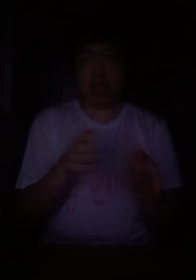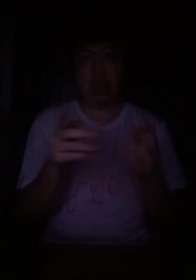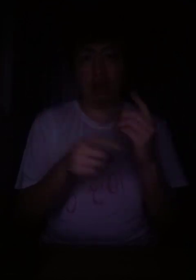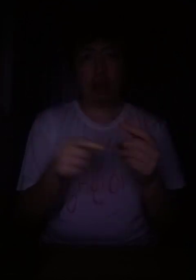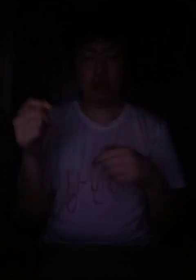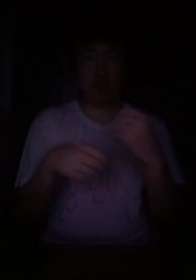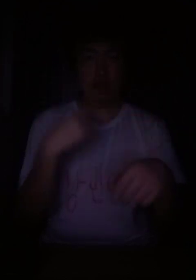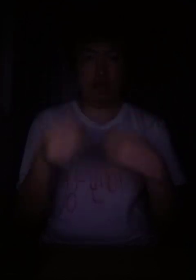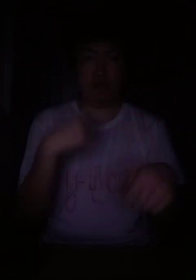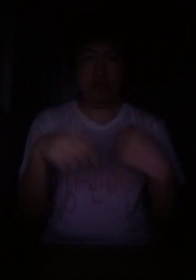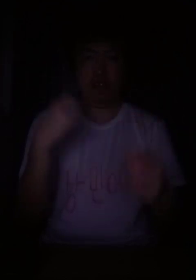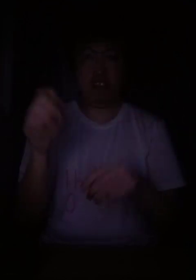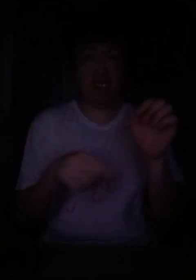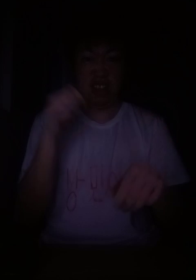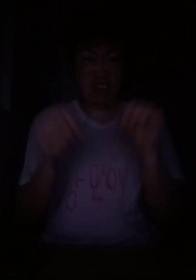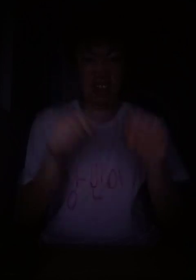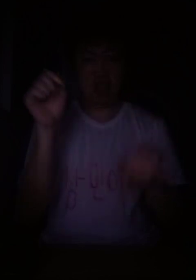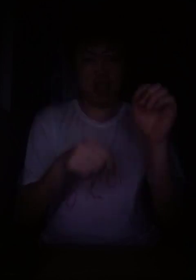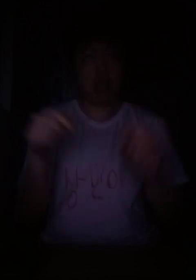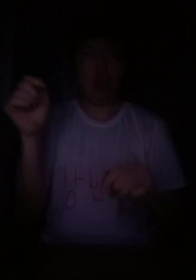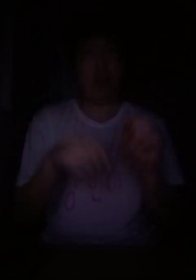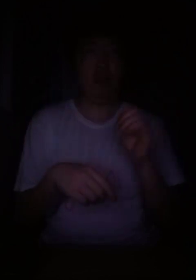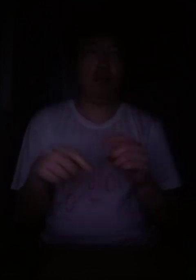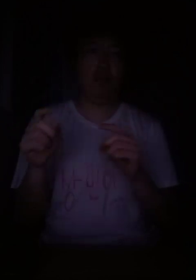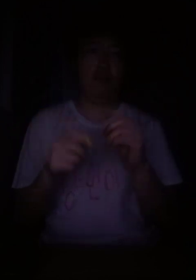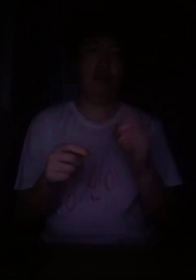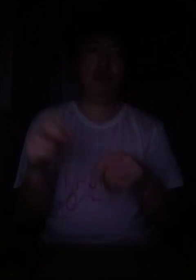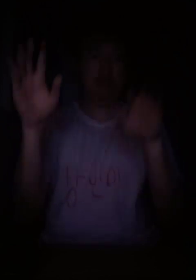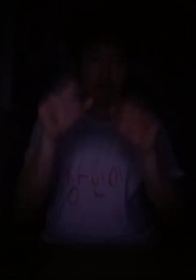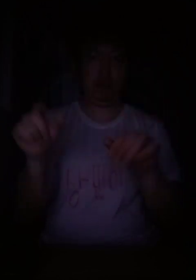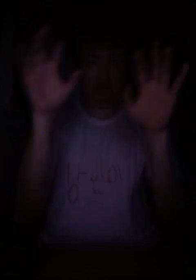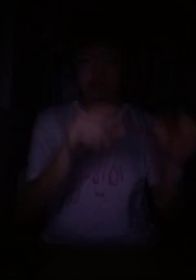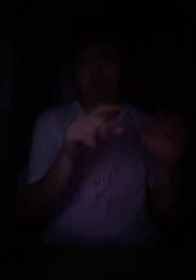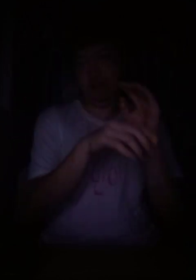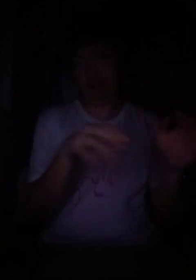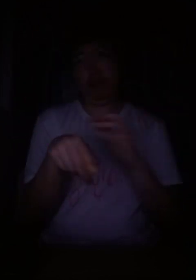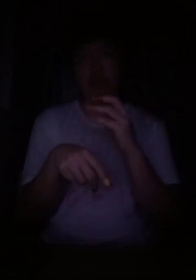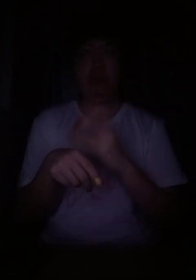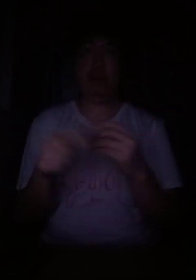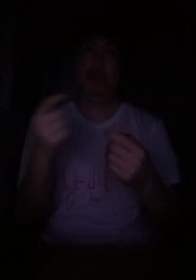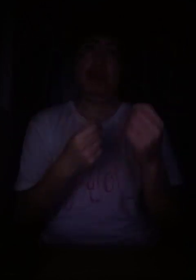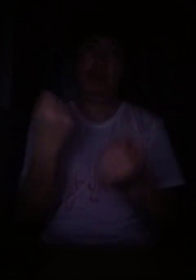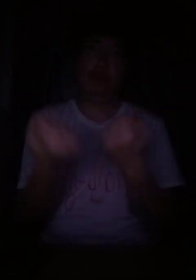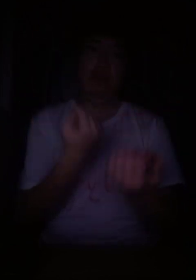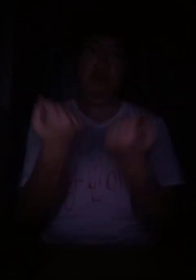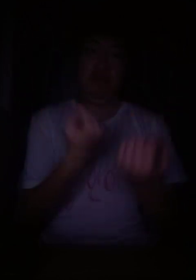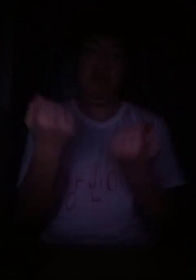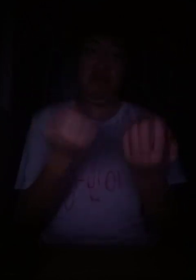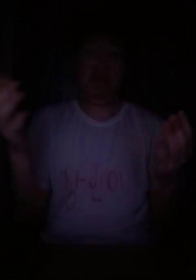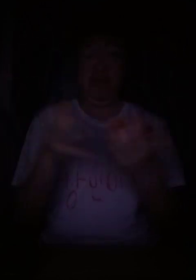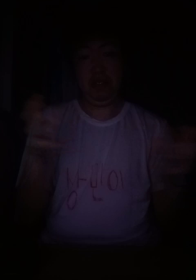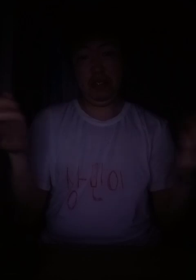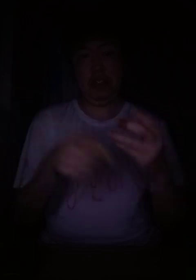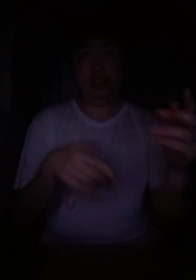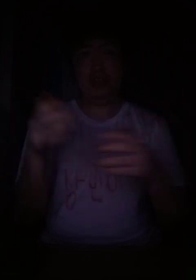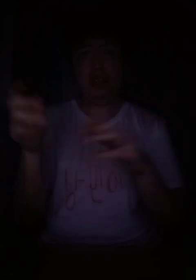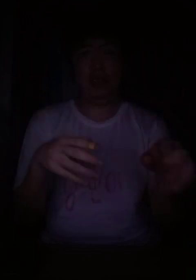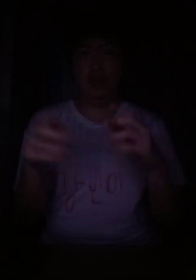계속해서 강제로 뛰게 하고요. 또 더 잔인한 것들은 일명 프로펠러라 그래서 그 긴 지렛대 끝에다가 살아있는 길고양이를 망 안에